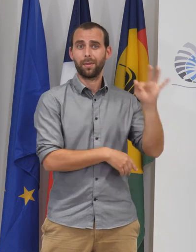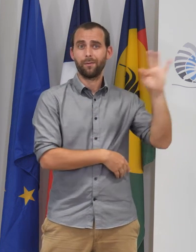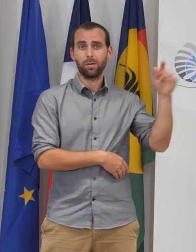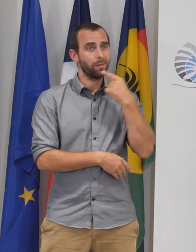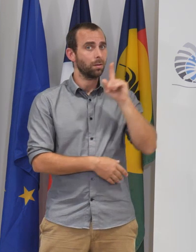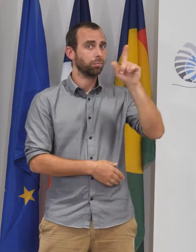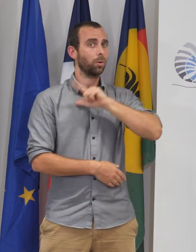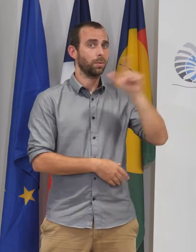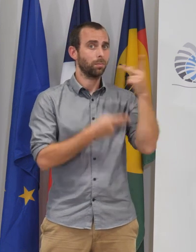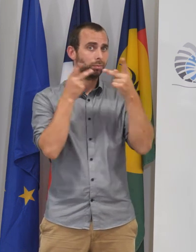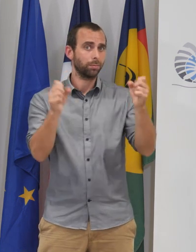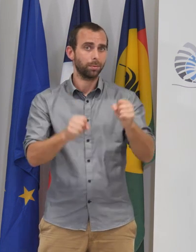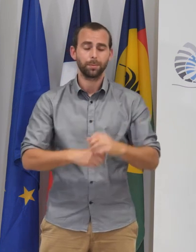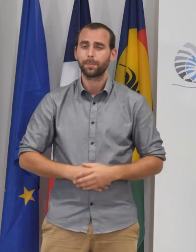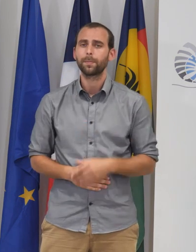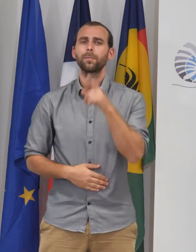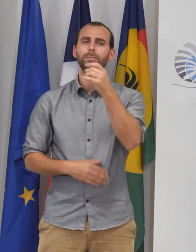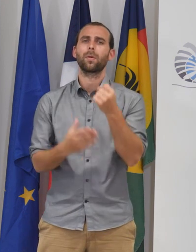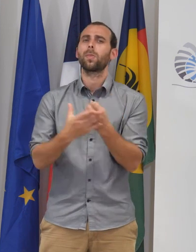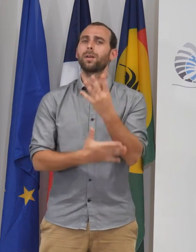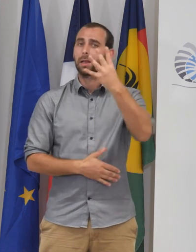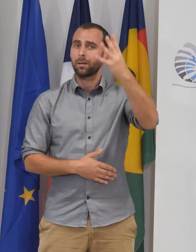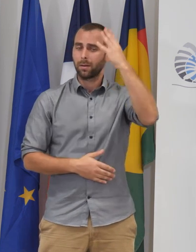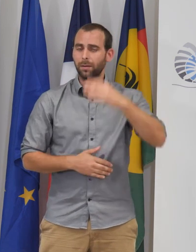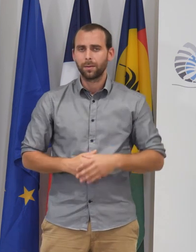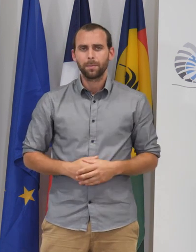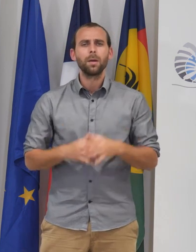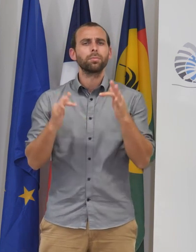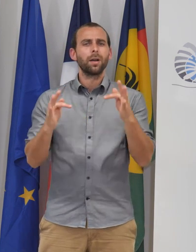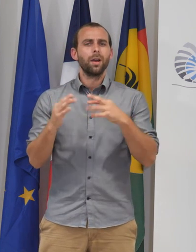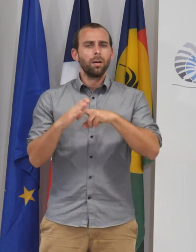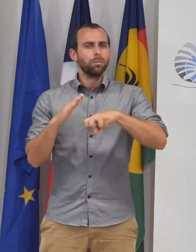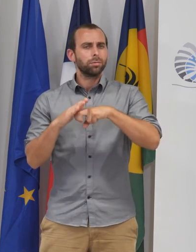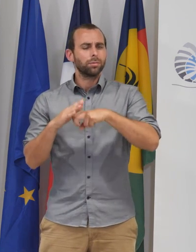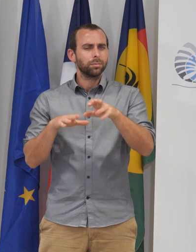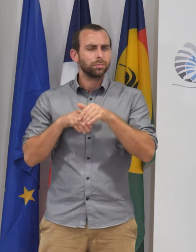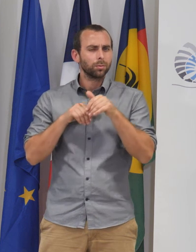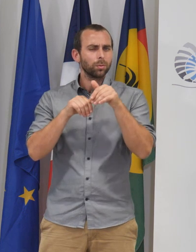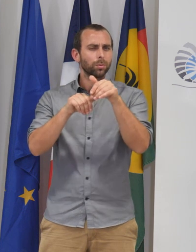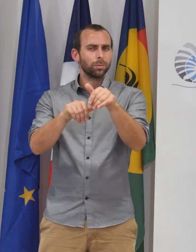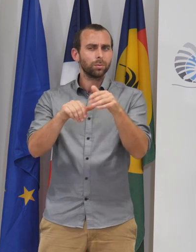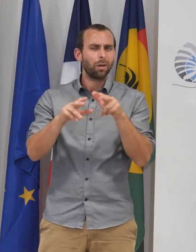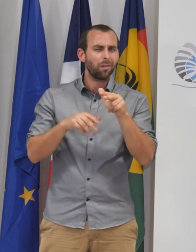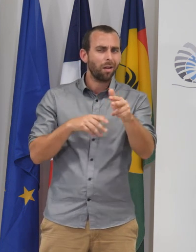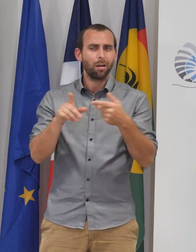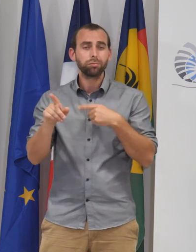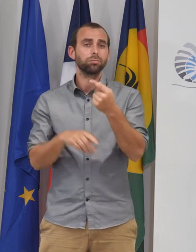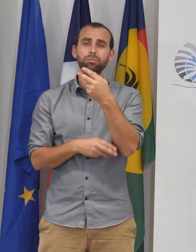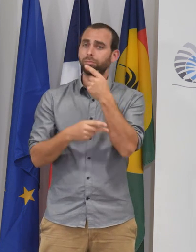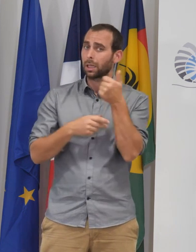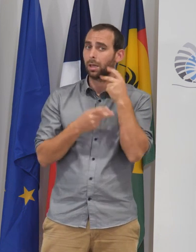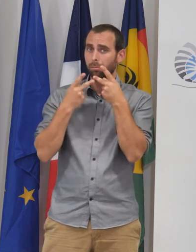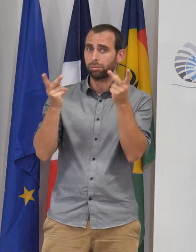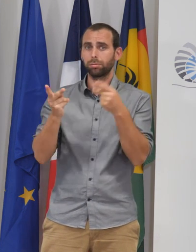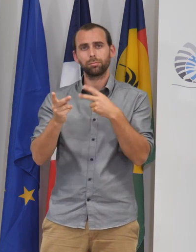Anthony, des nouvelles. Quand est-ce que vous pensez que vous allez annoncer un prolongement du confinement? Puisque hier, vous disiez que le confinement strict devait être